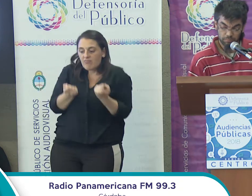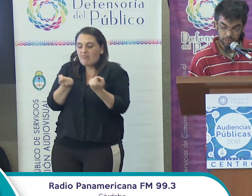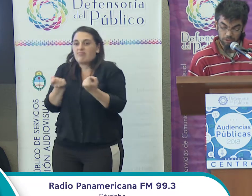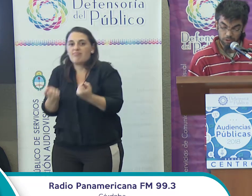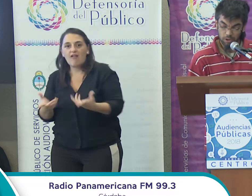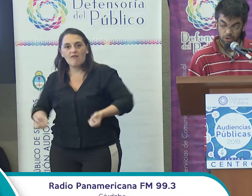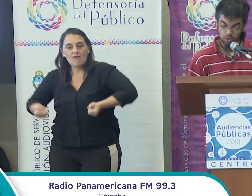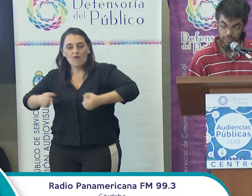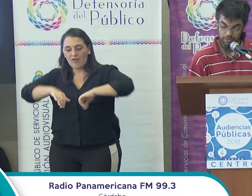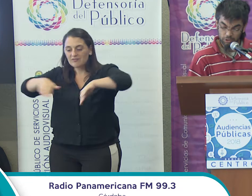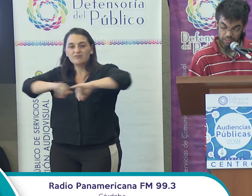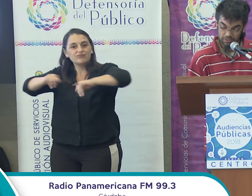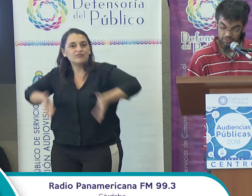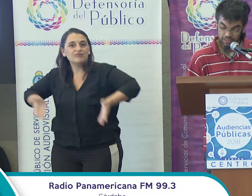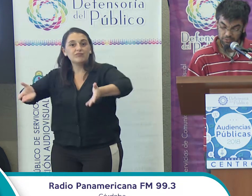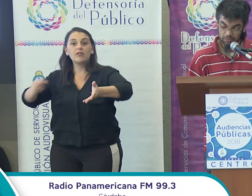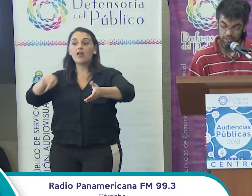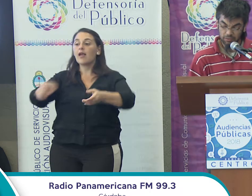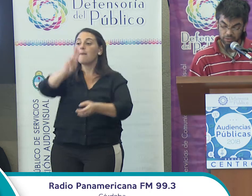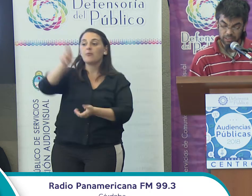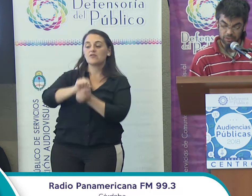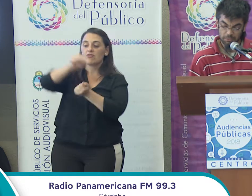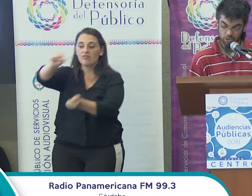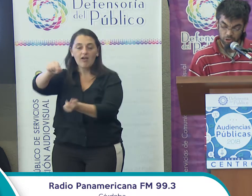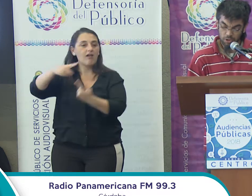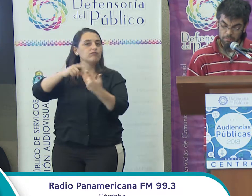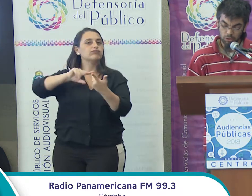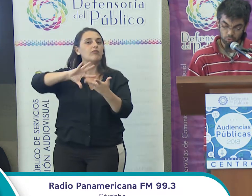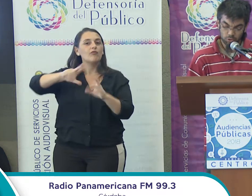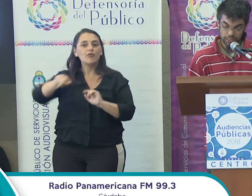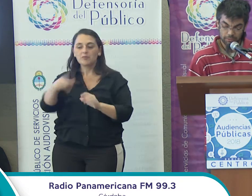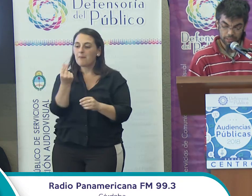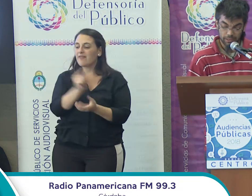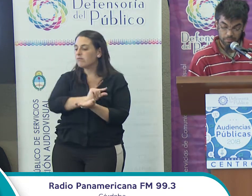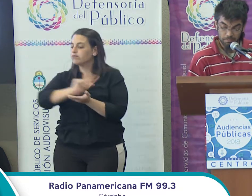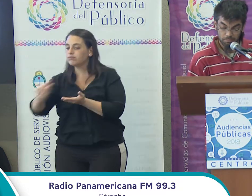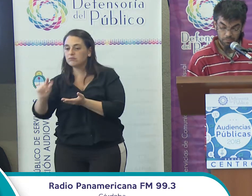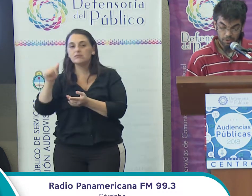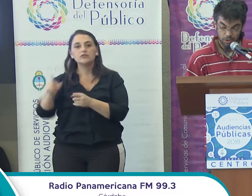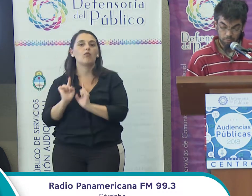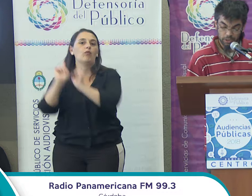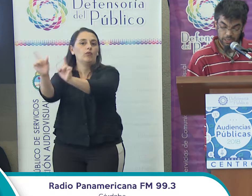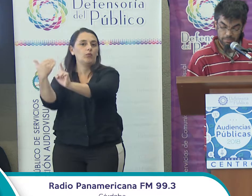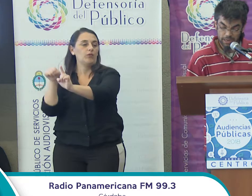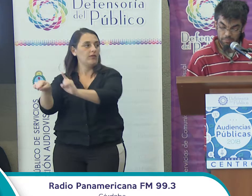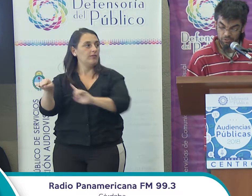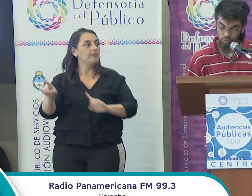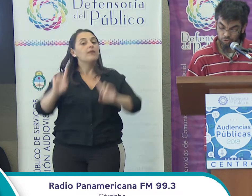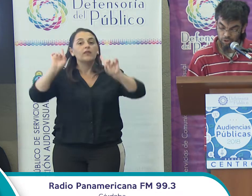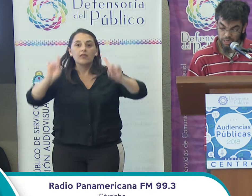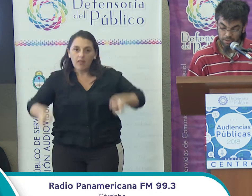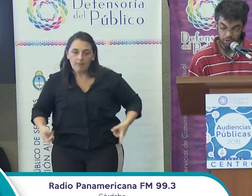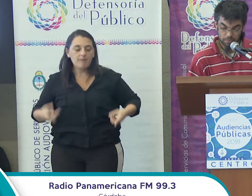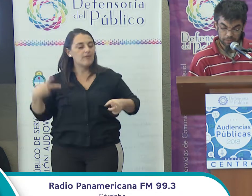reconocimiento otorgamiento de licencias y vías de financiamiento para su sustentabilidad repudiar además la